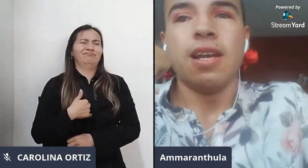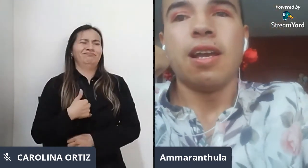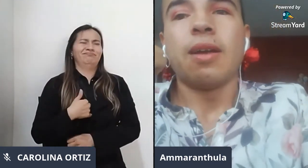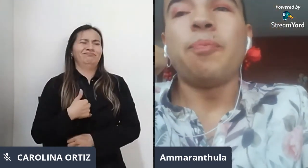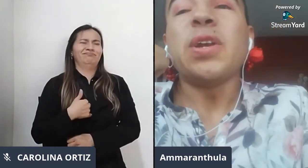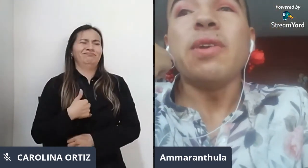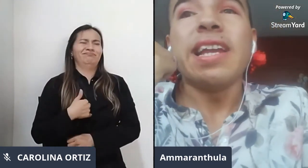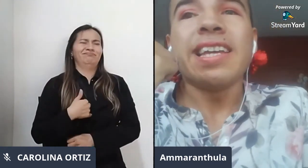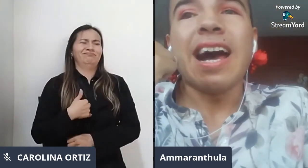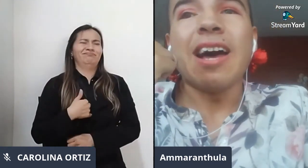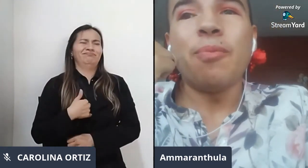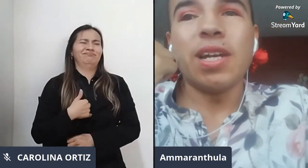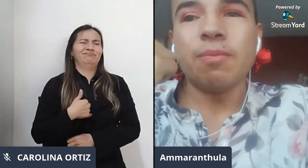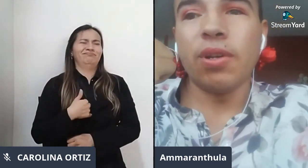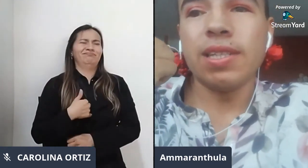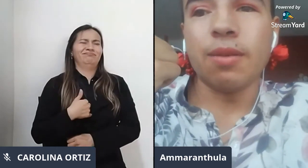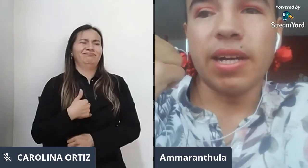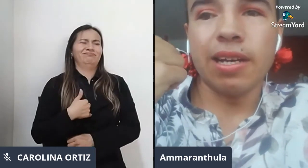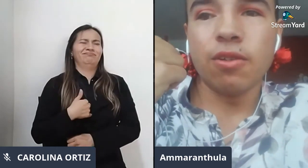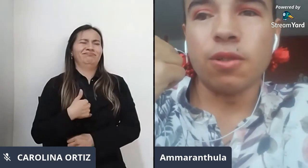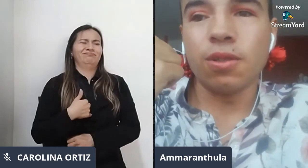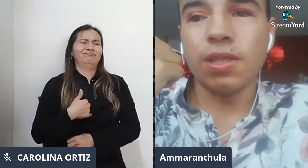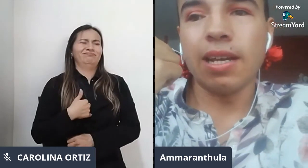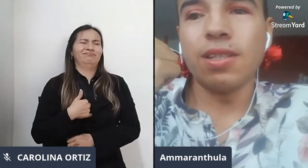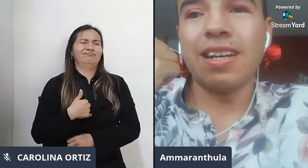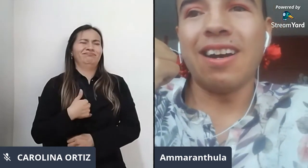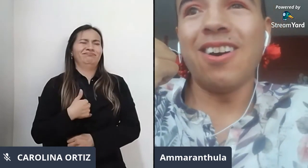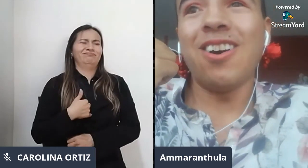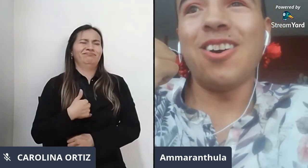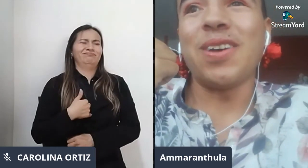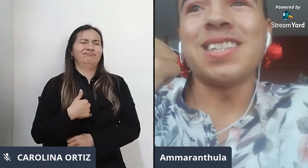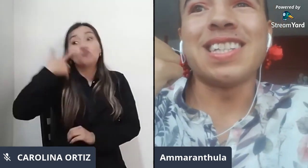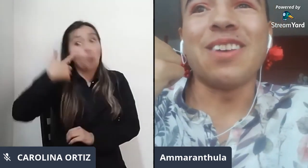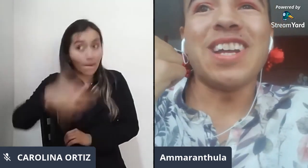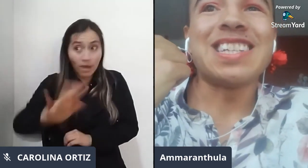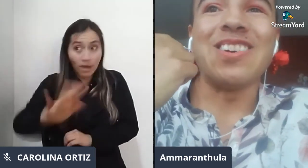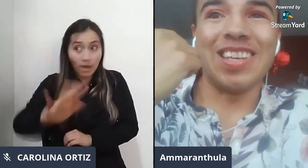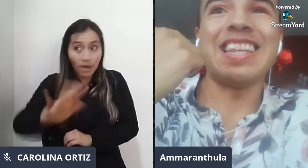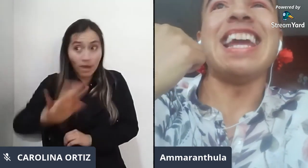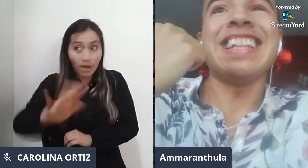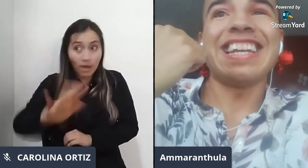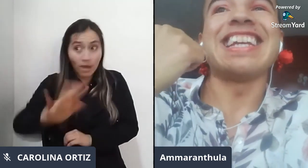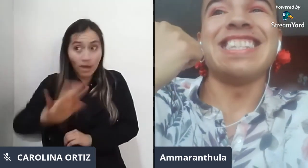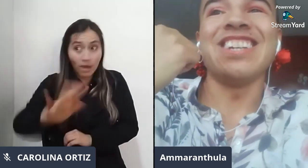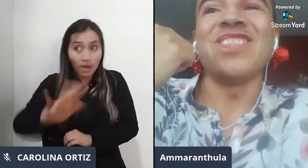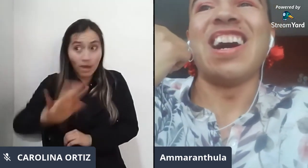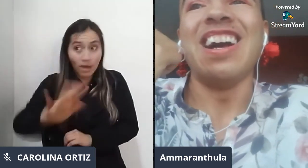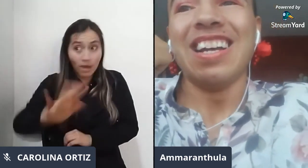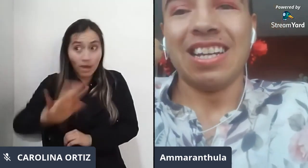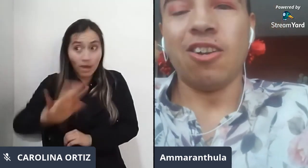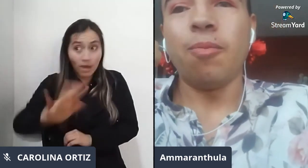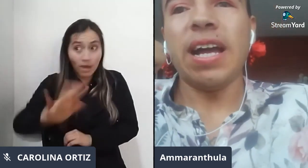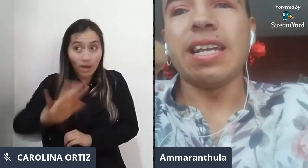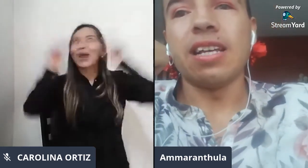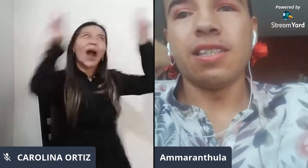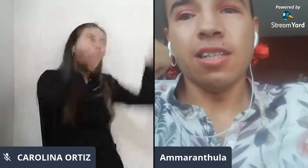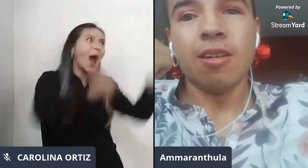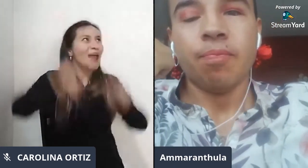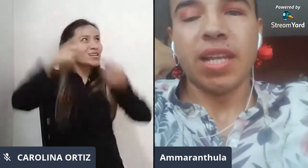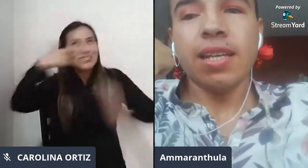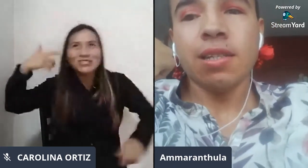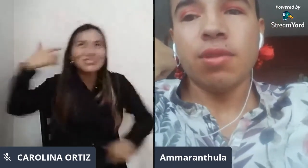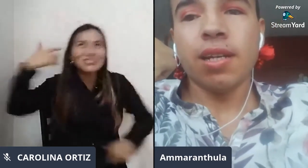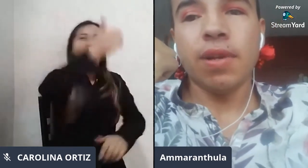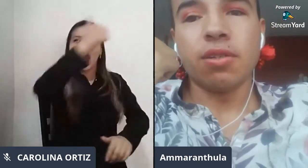sentir privilegiada, pues, por encima de los otros ciegos, de, oh, pero si es que parezco vidente, qué chimba, ¿no? Paila,